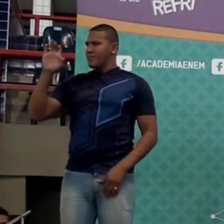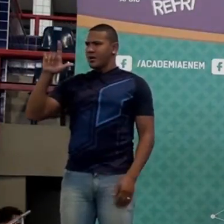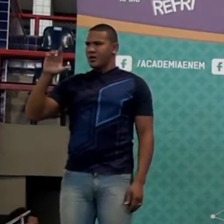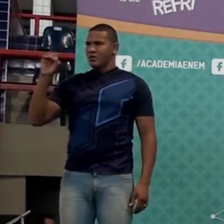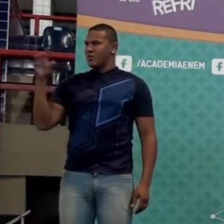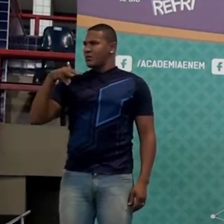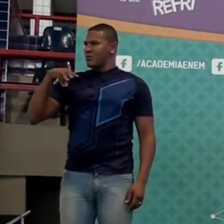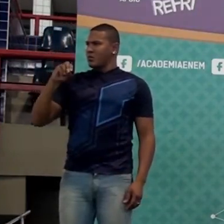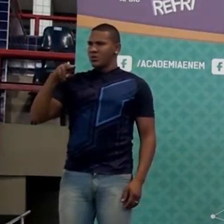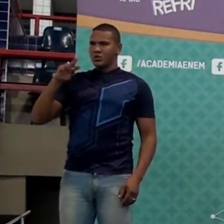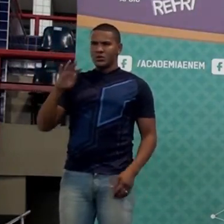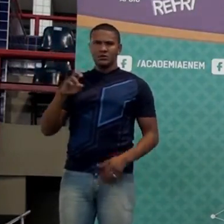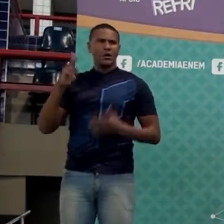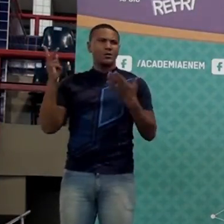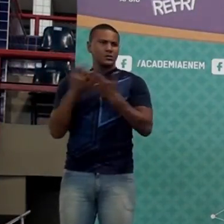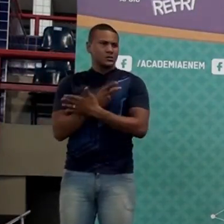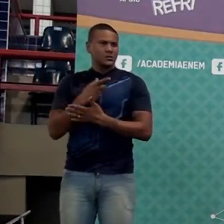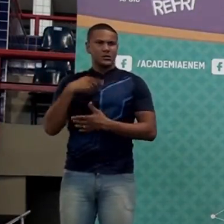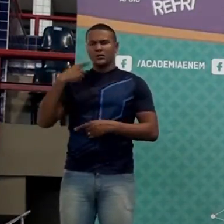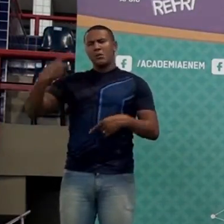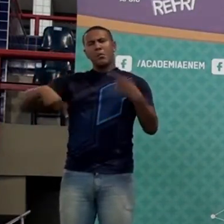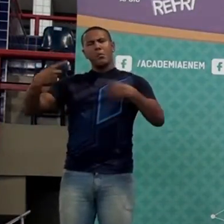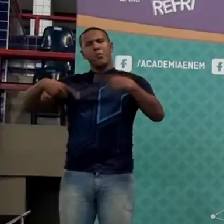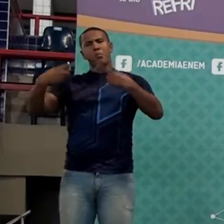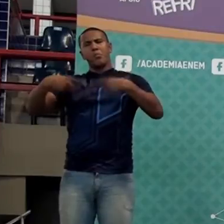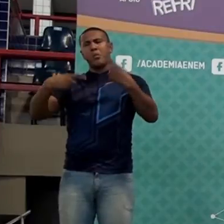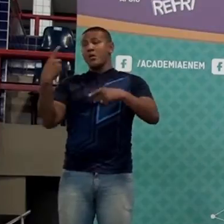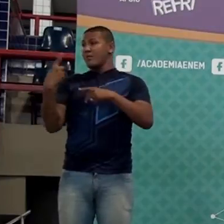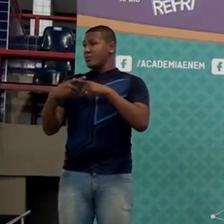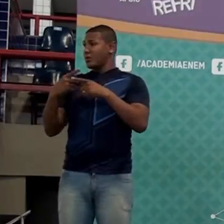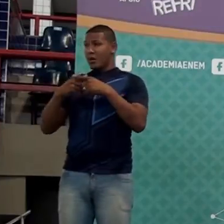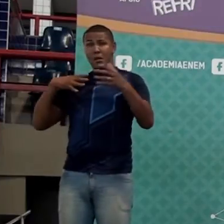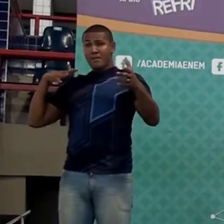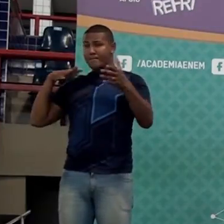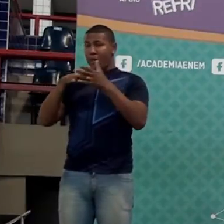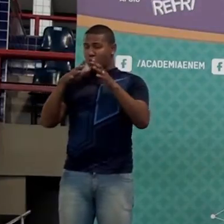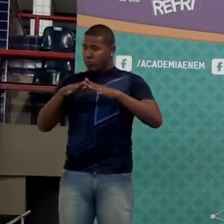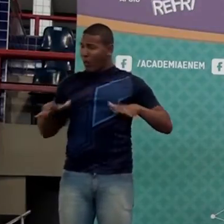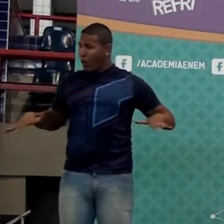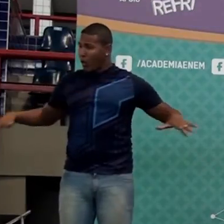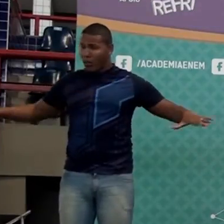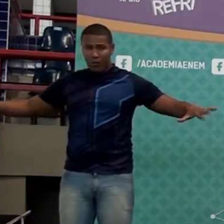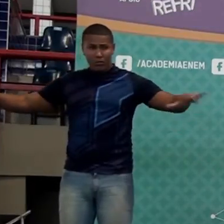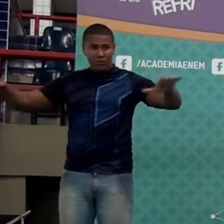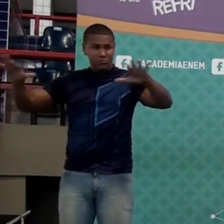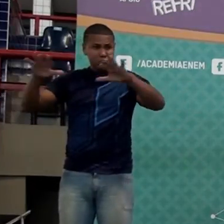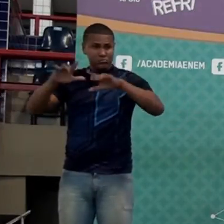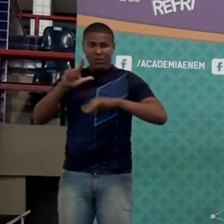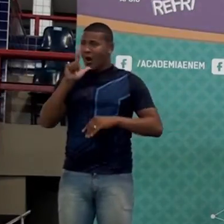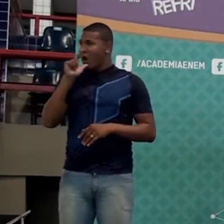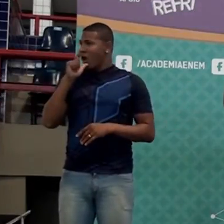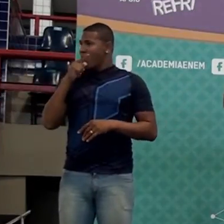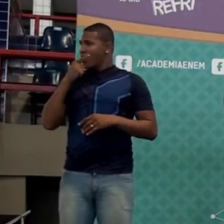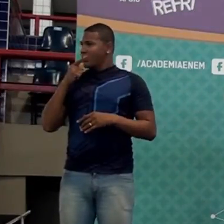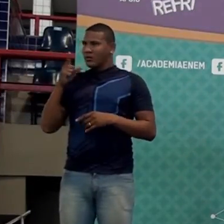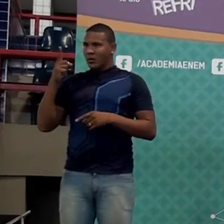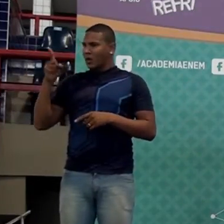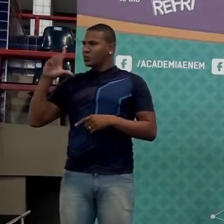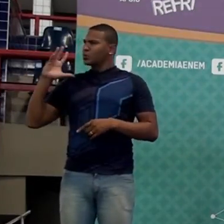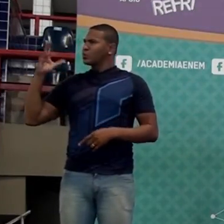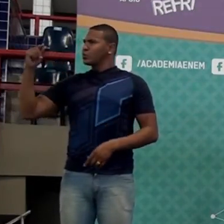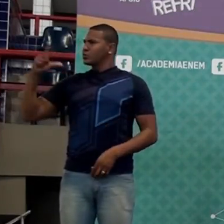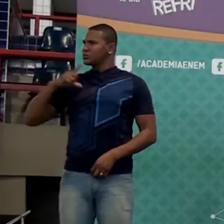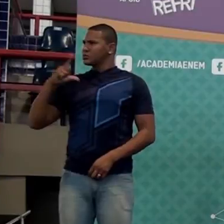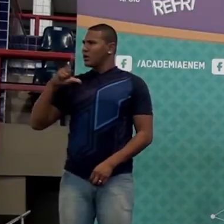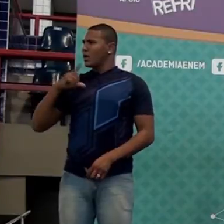E há toda uma discussão, porque Belo Monte vai alagar extensas áreas, né? Aí todas as comunidades indígenas que